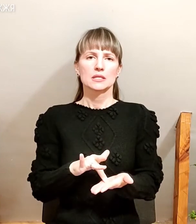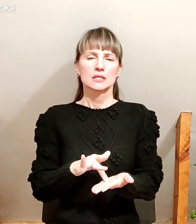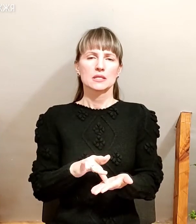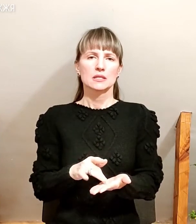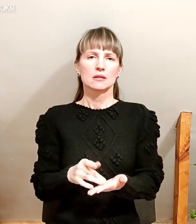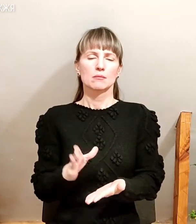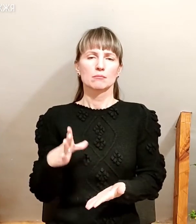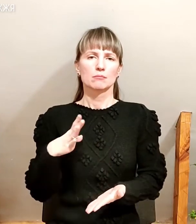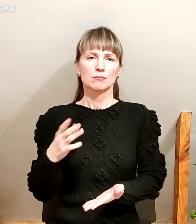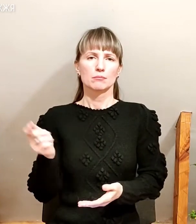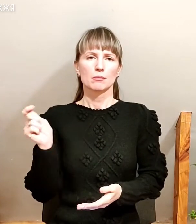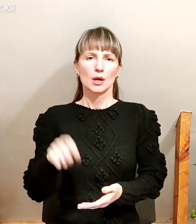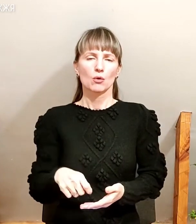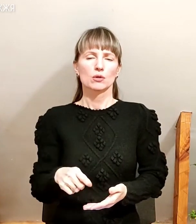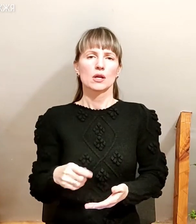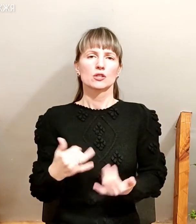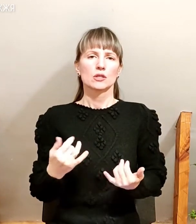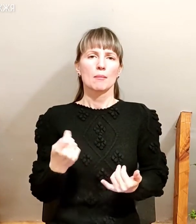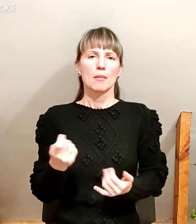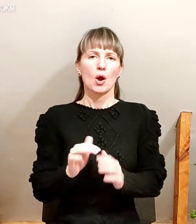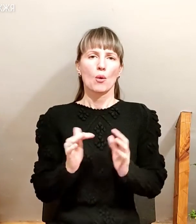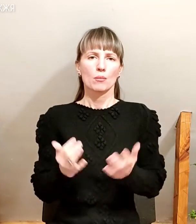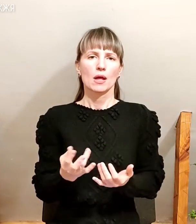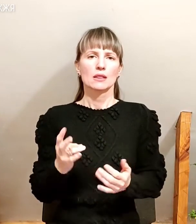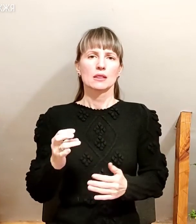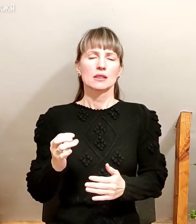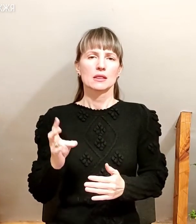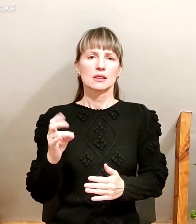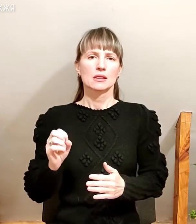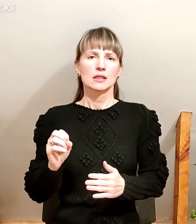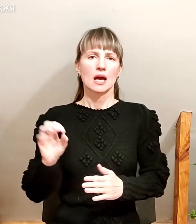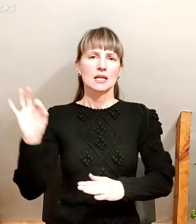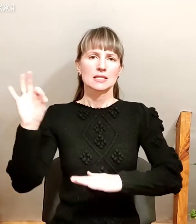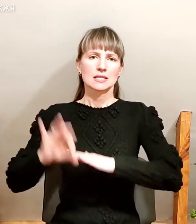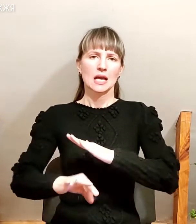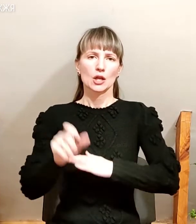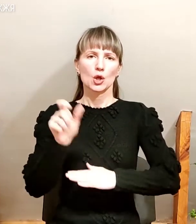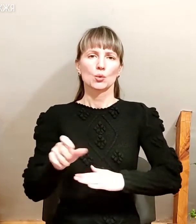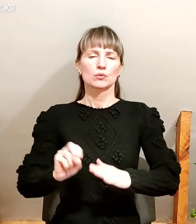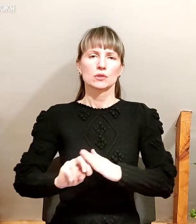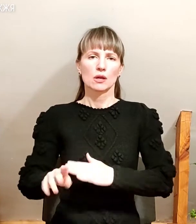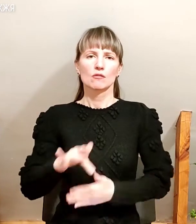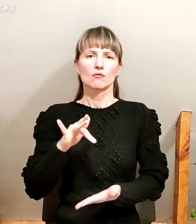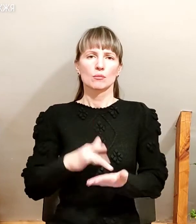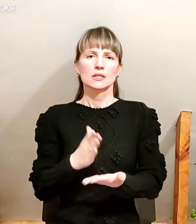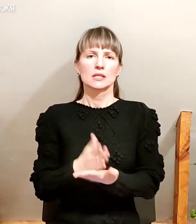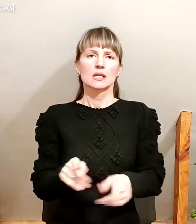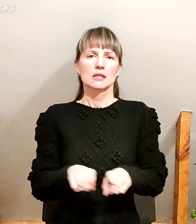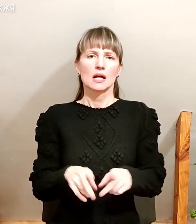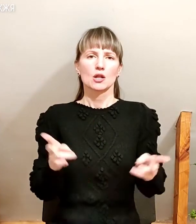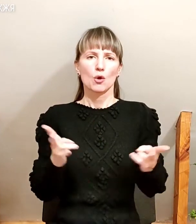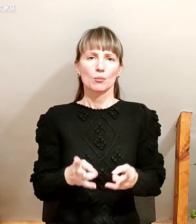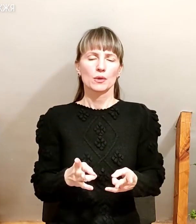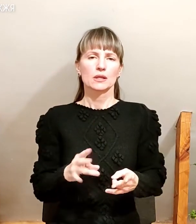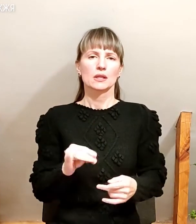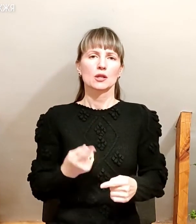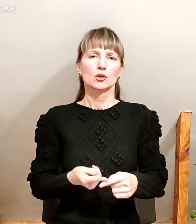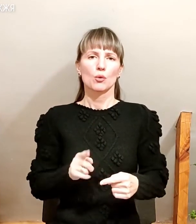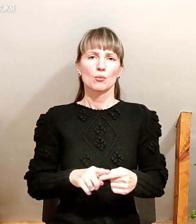невеликими об'ємами, тому що більше, звичайно, на захід люди тікають, але тим не менше в місті теж є така необхідність, тому у нас певна